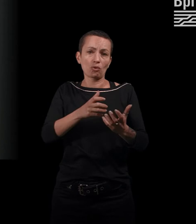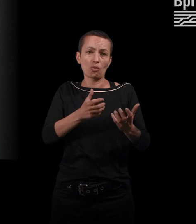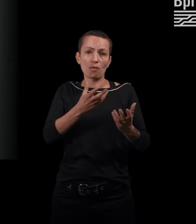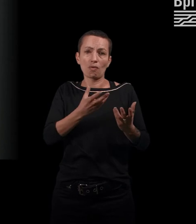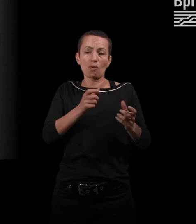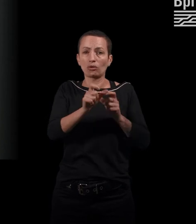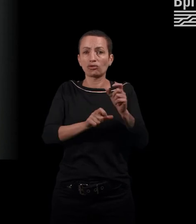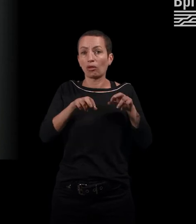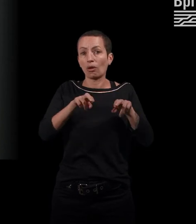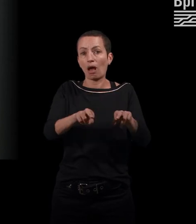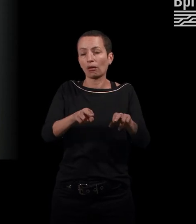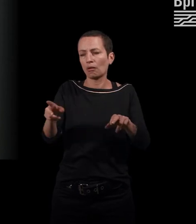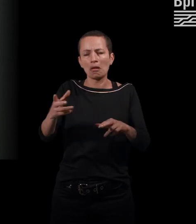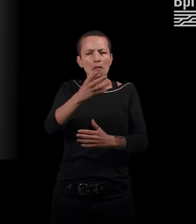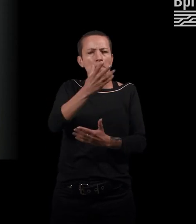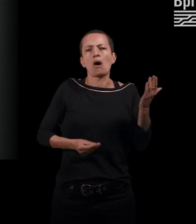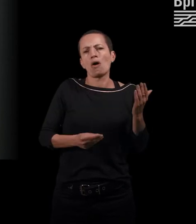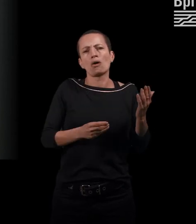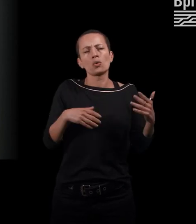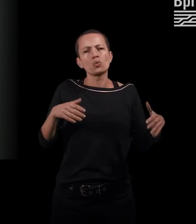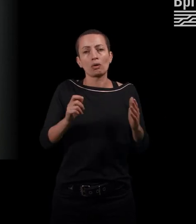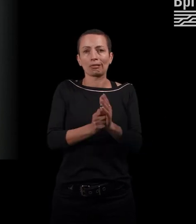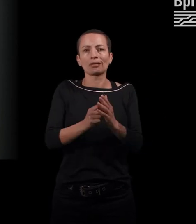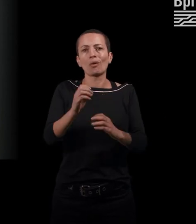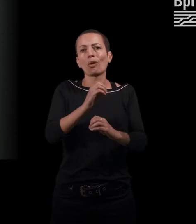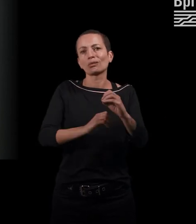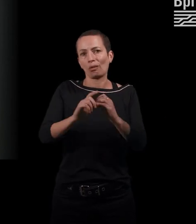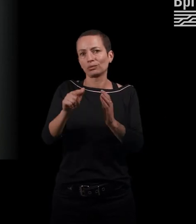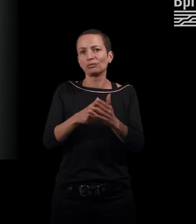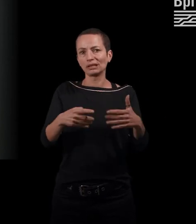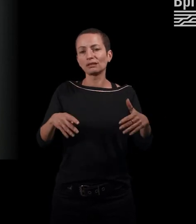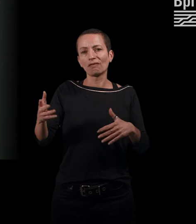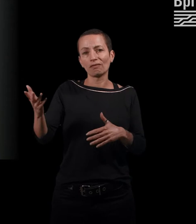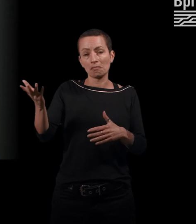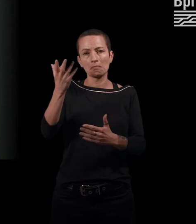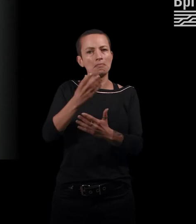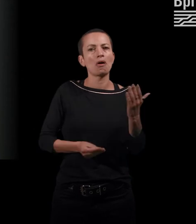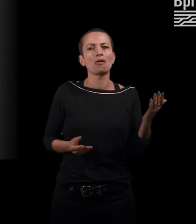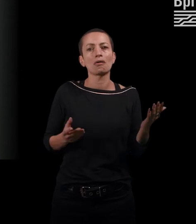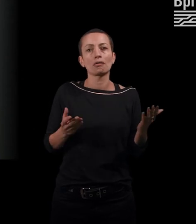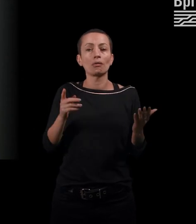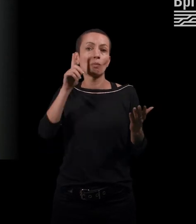aux gens dans la rue, ou une partie d'entre eux en tout cas, en octobre 2019.